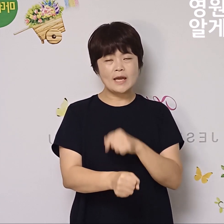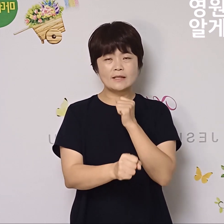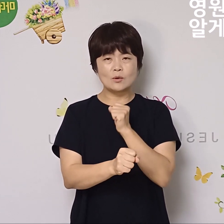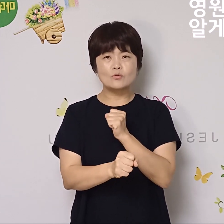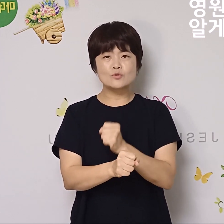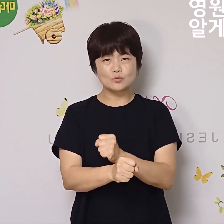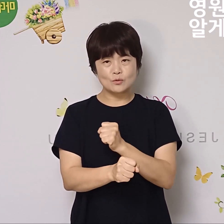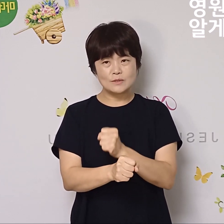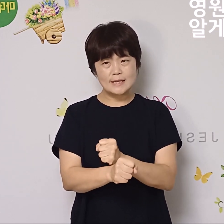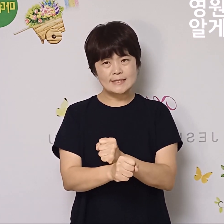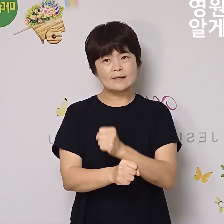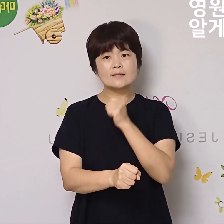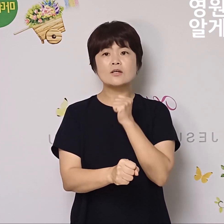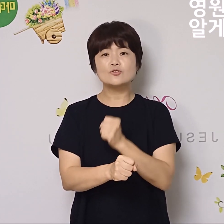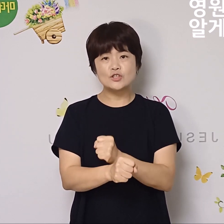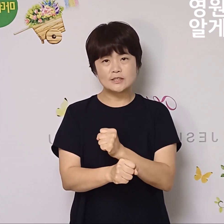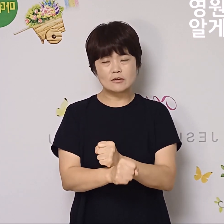이렇게 오른손으로 살짝 이렇게 쳐주시는 거예요.